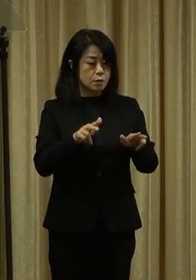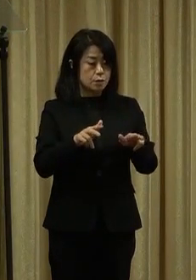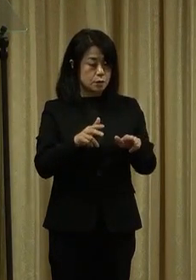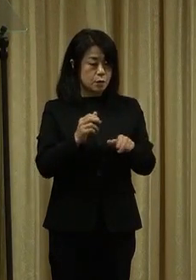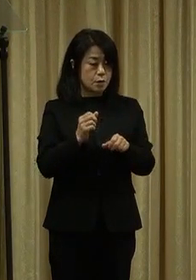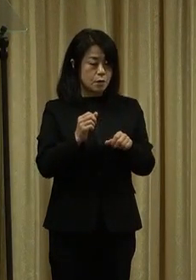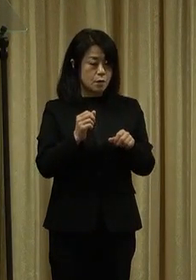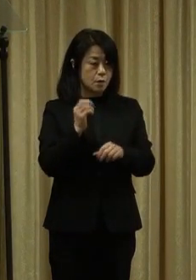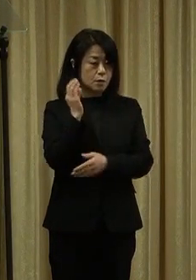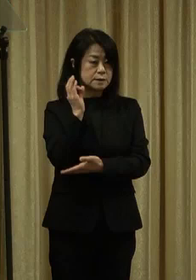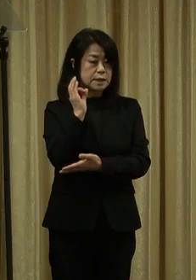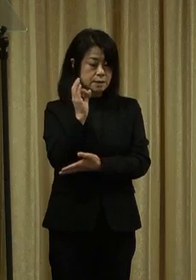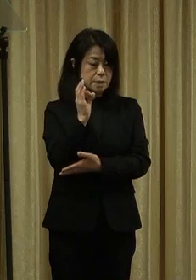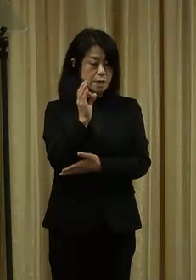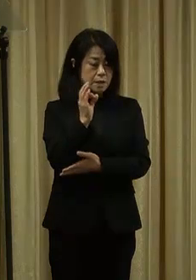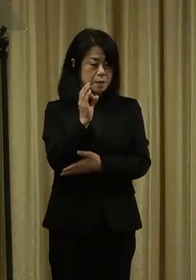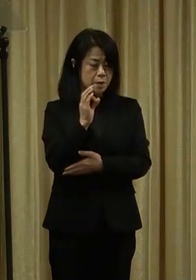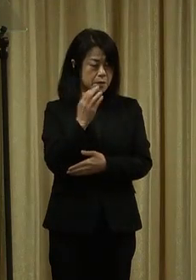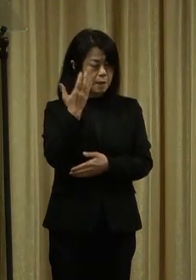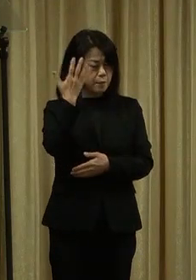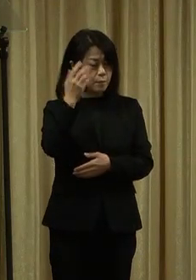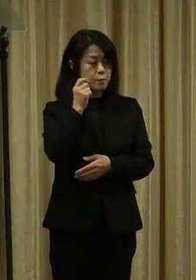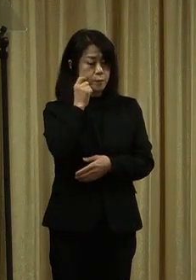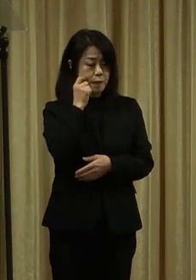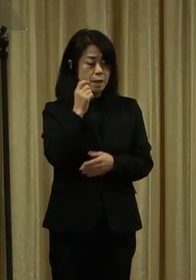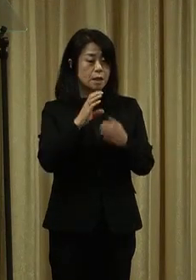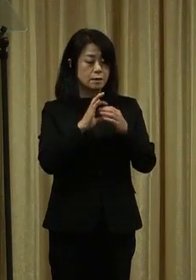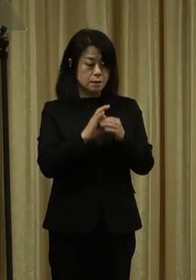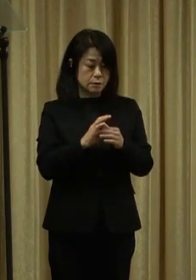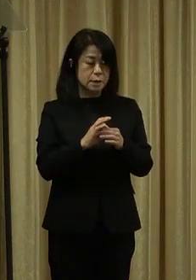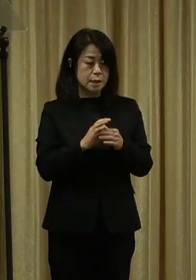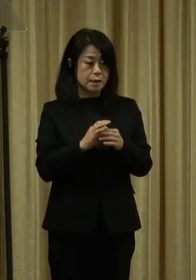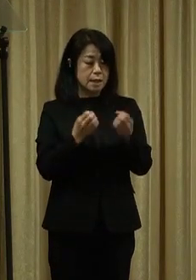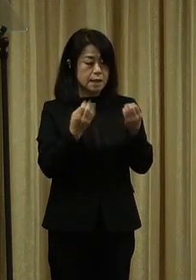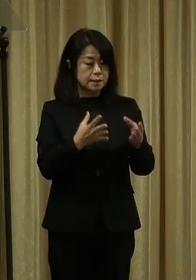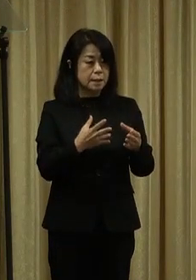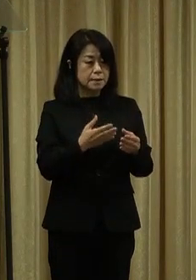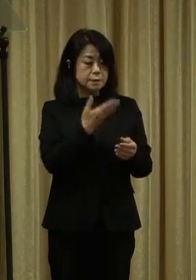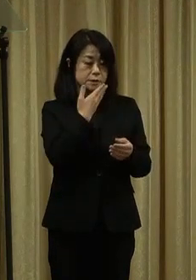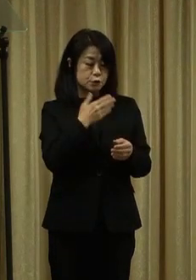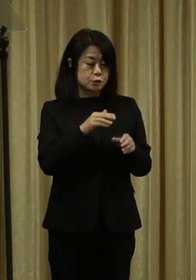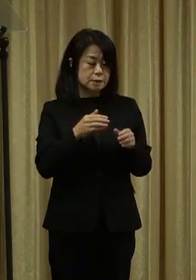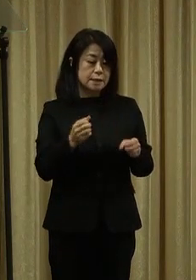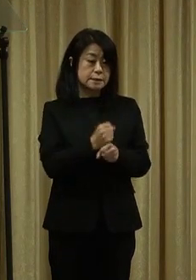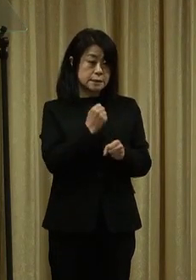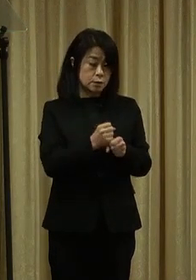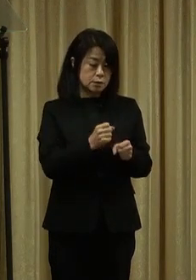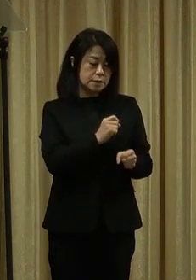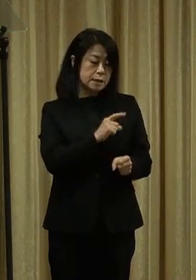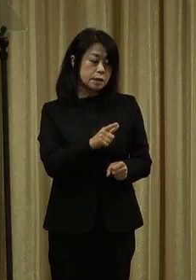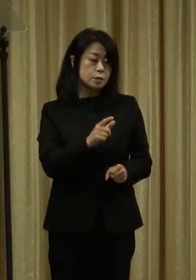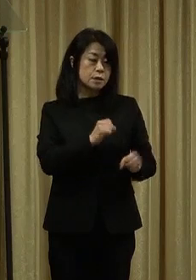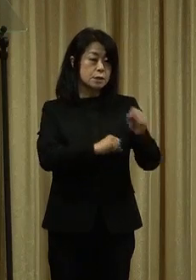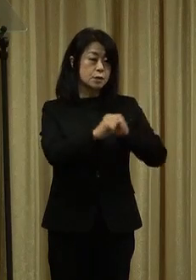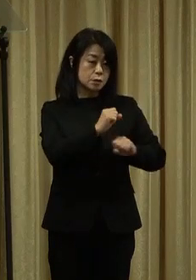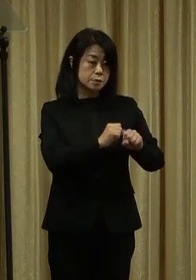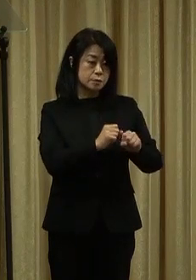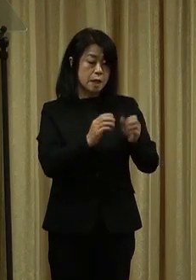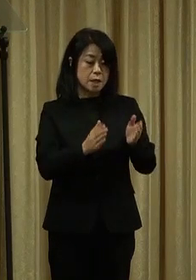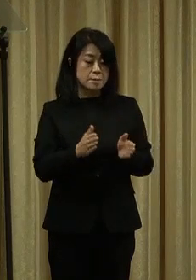は予断を許さない状況にあることから今ほど申し上げた新規重点事業に積極的に取り組む一方